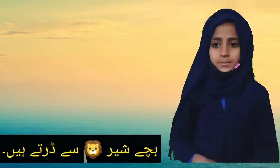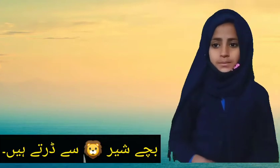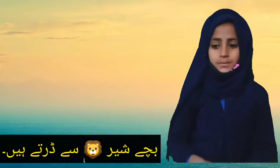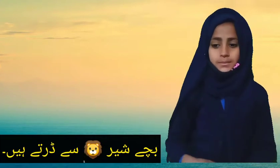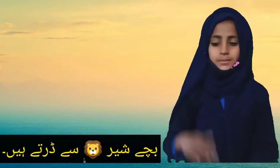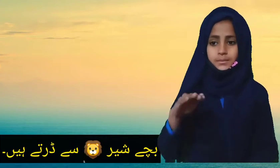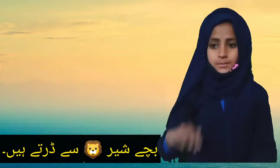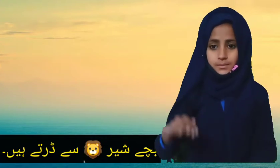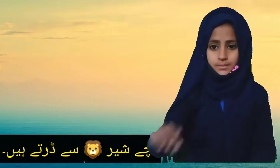बच्चे